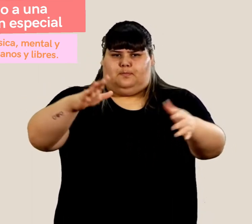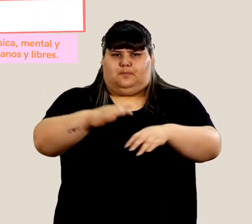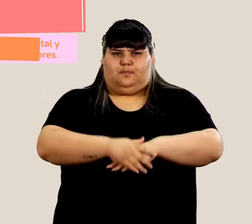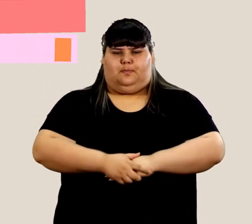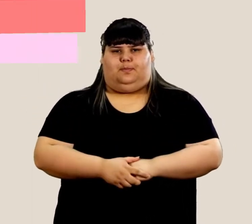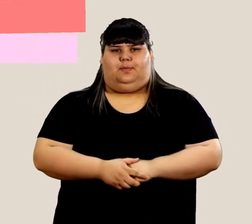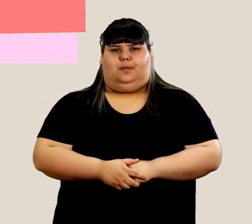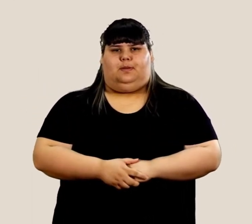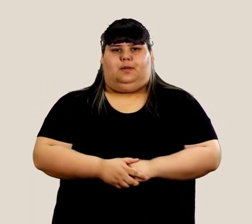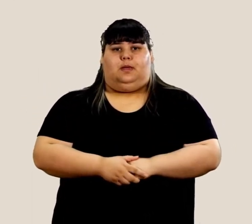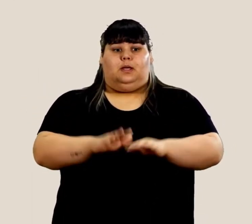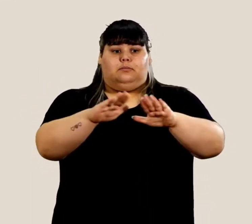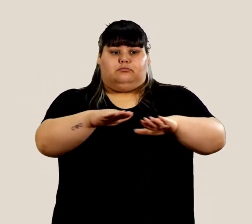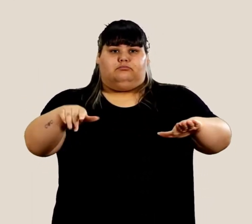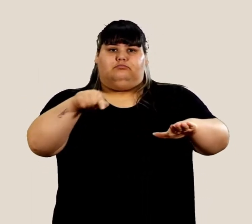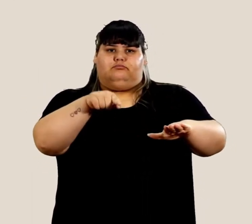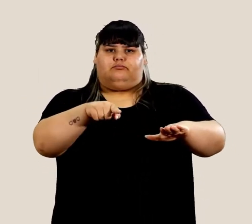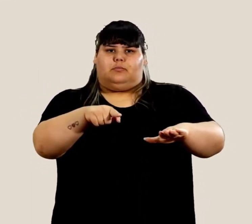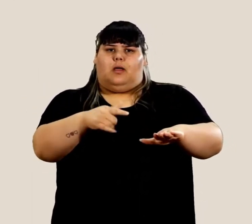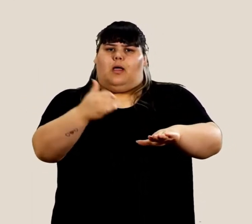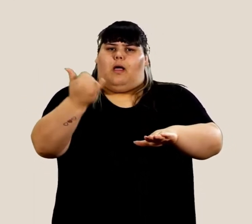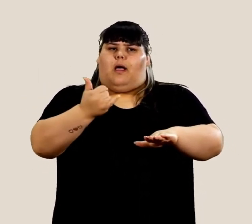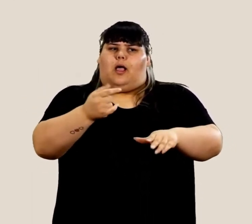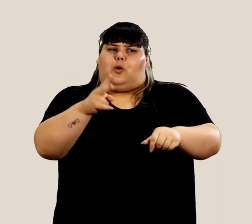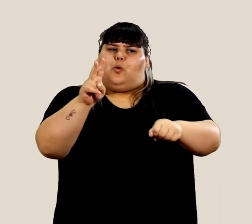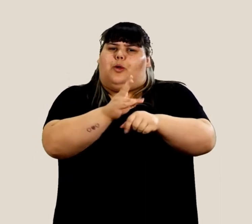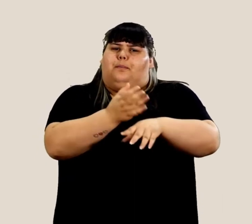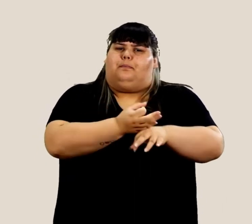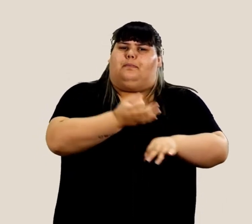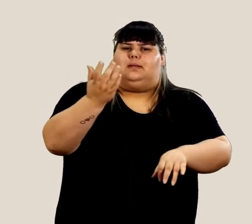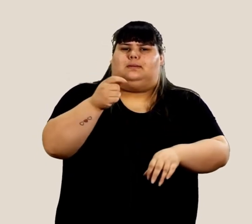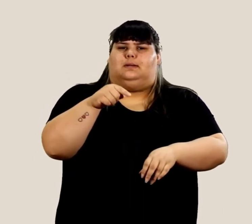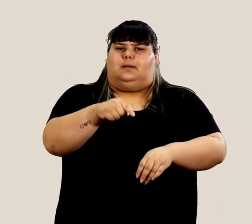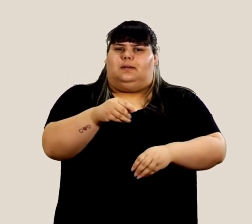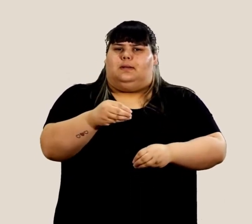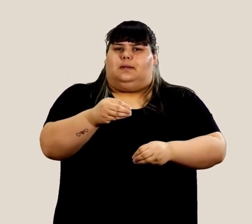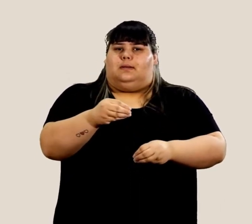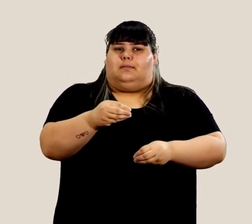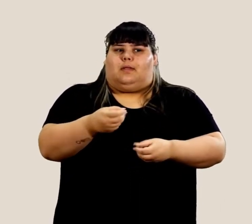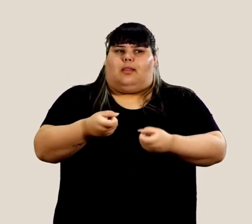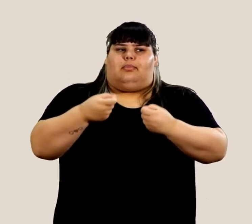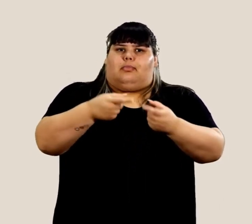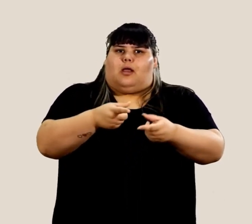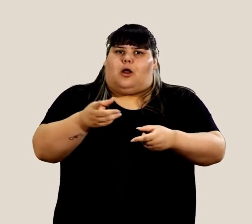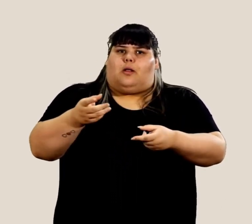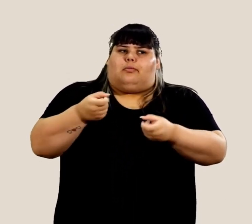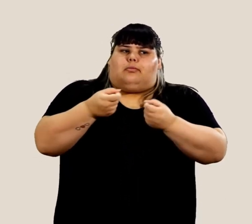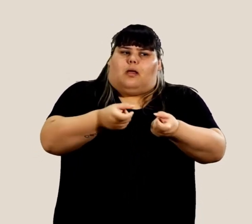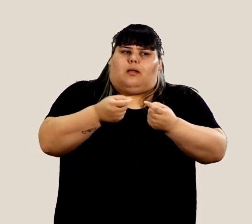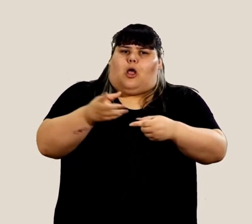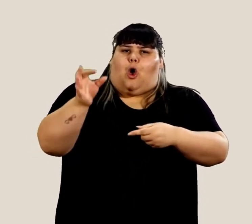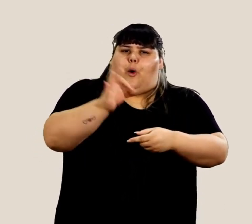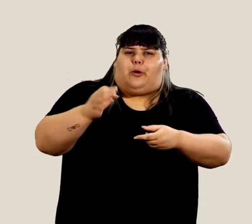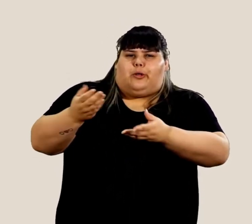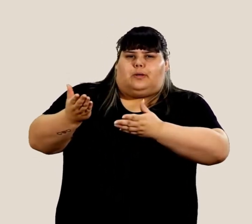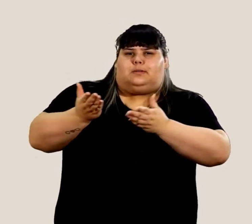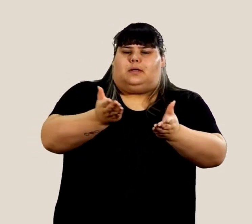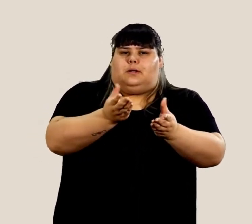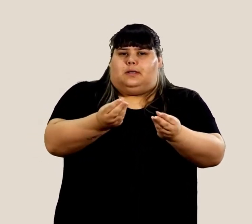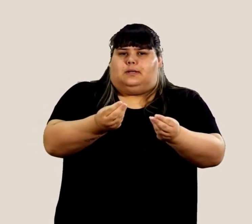libres. El niño gozará de una protección especial y dispondrá de oportunidades y